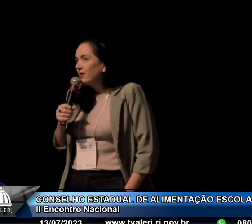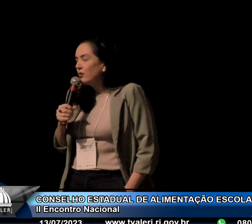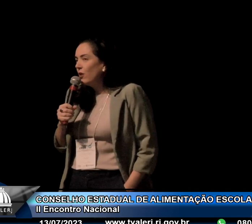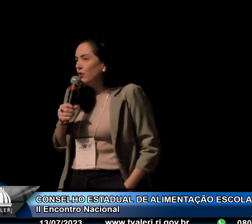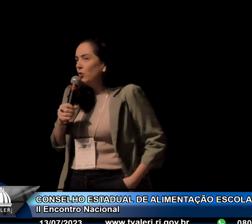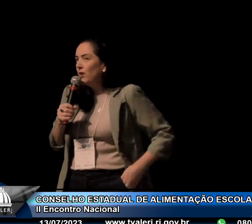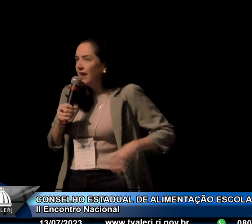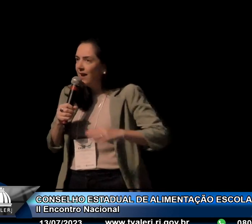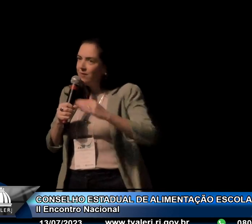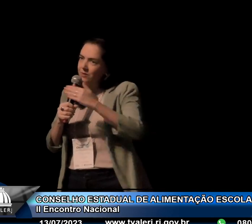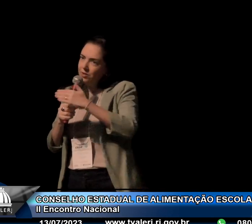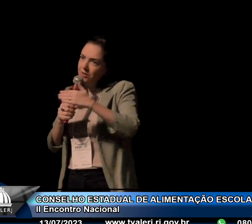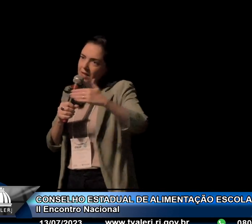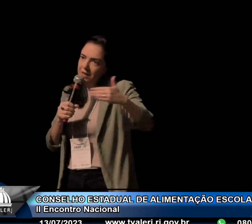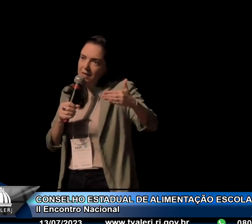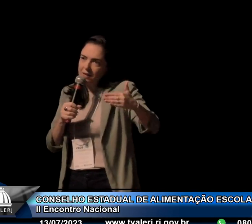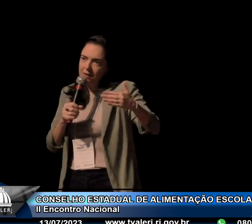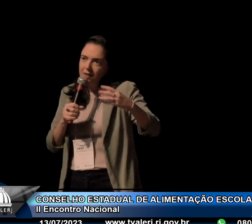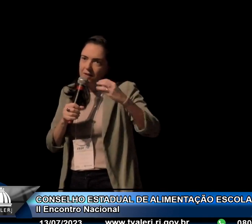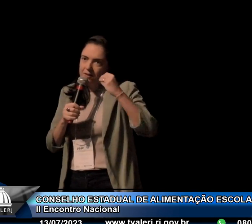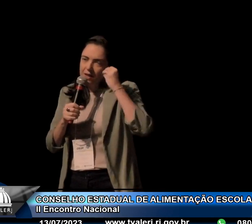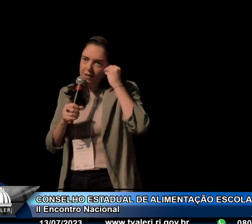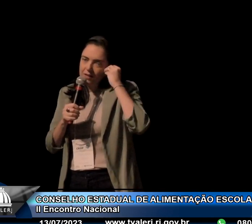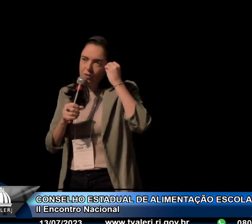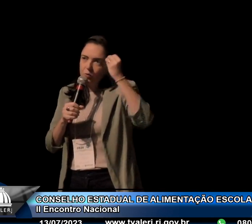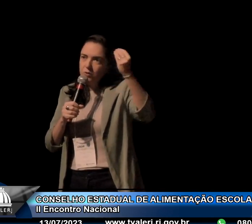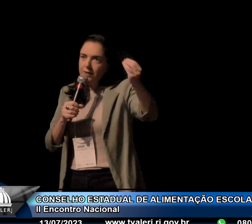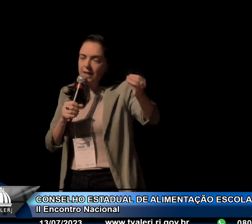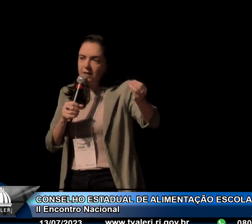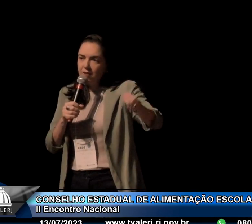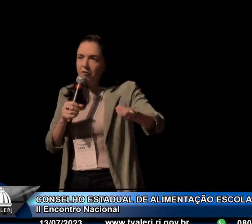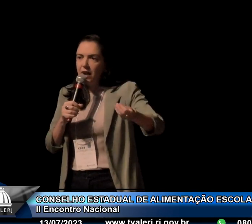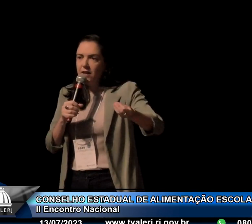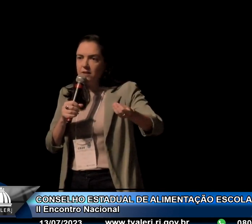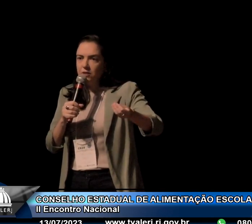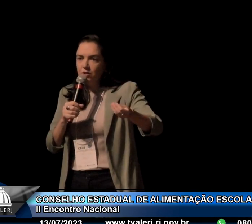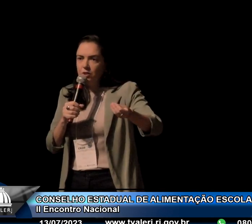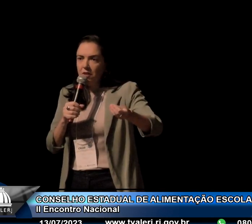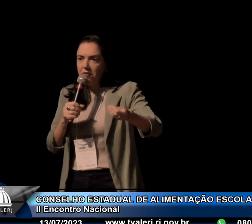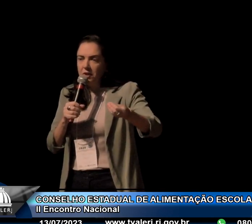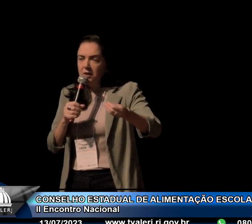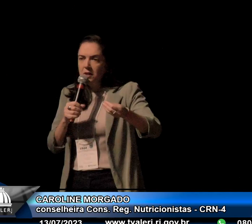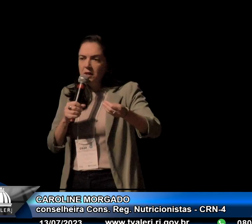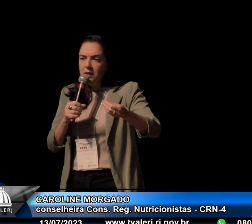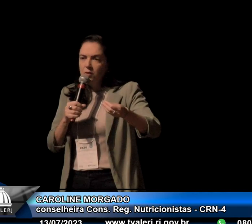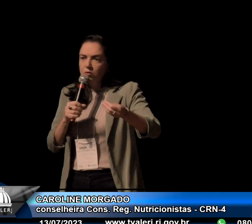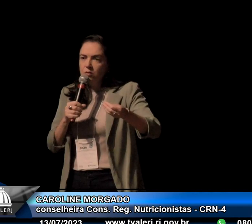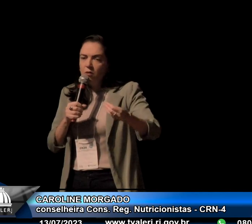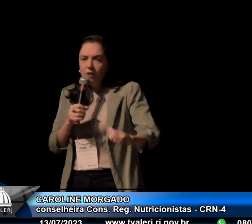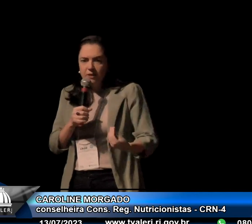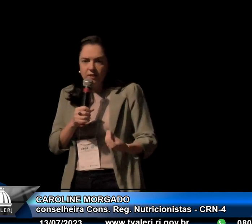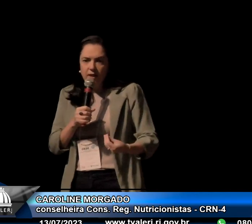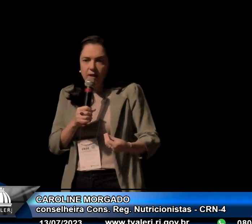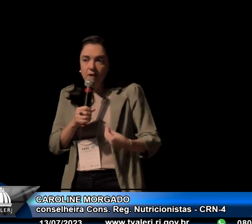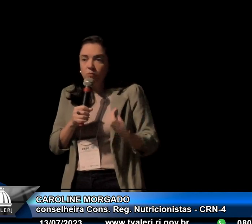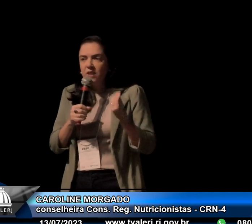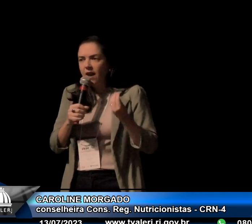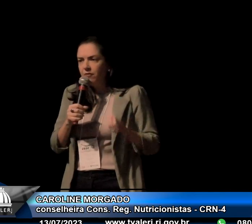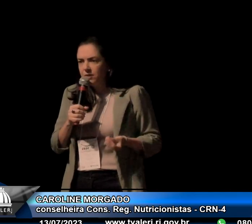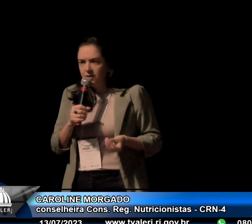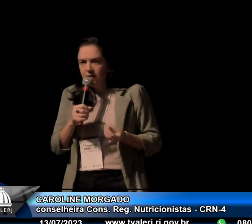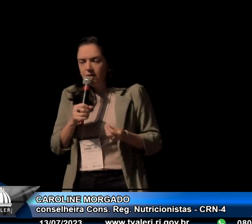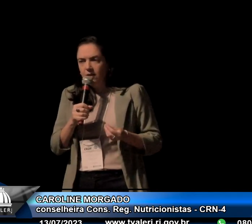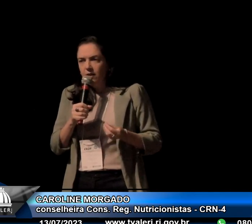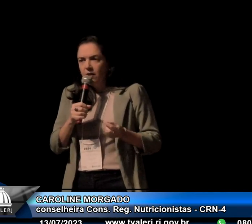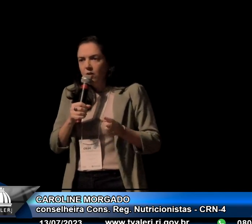só de olhar de entender né Na escuta dessa frase a gente já vê que isso não vai ser e não